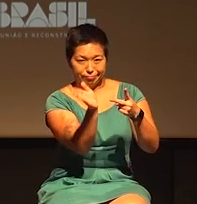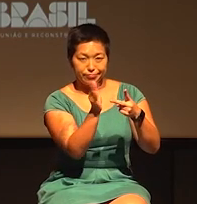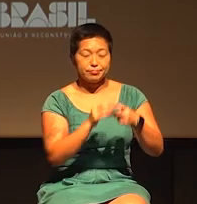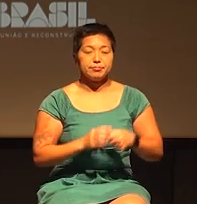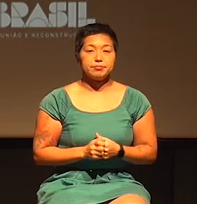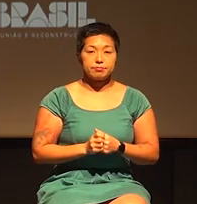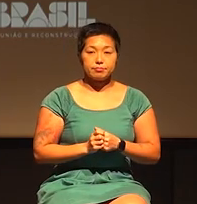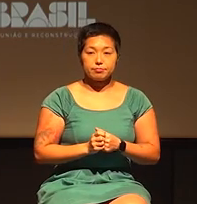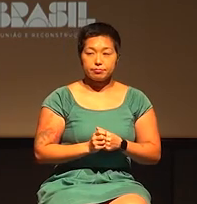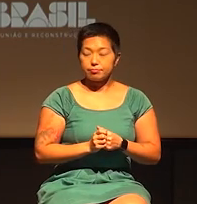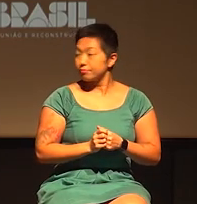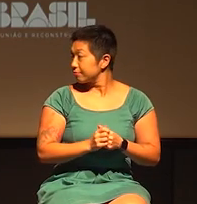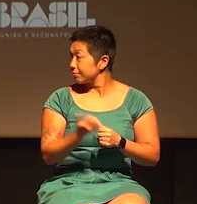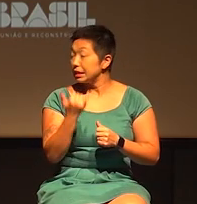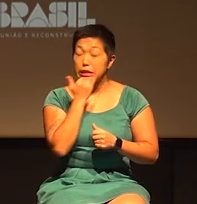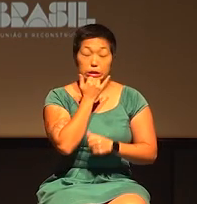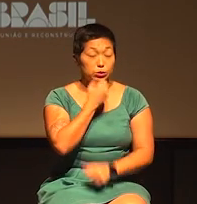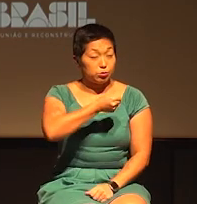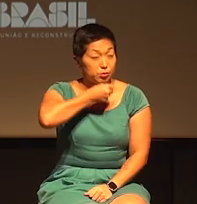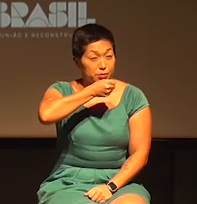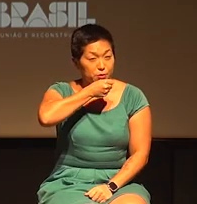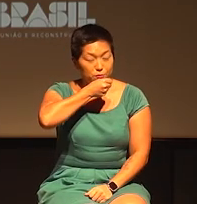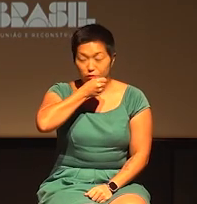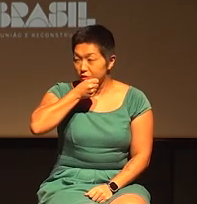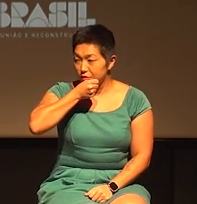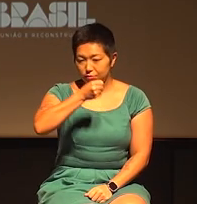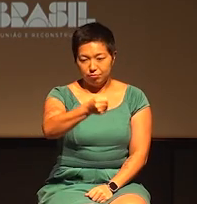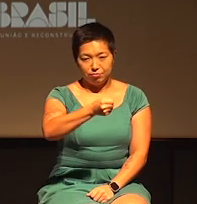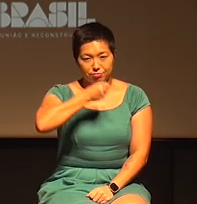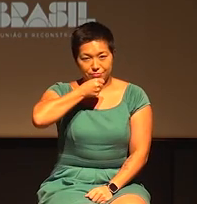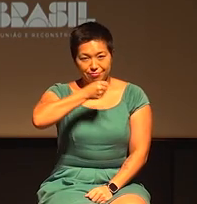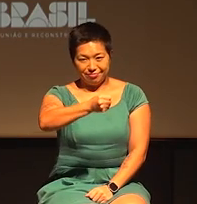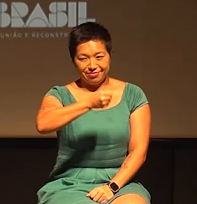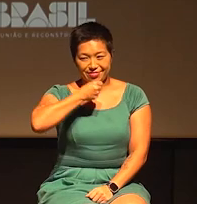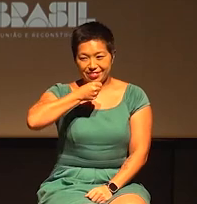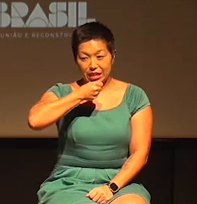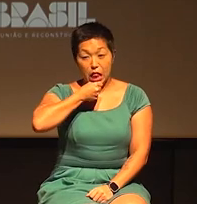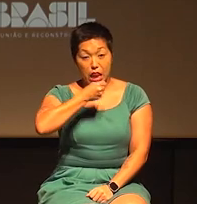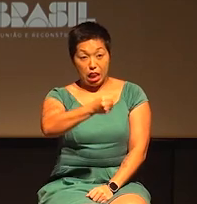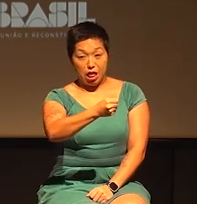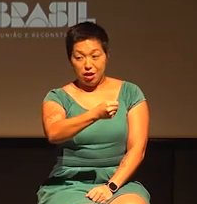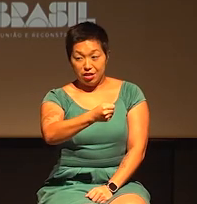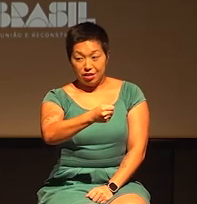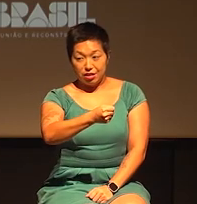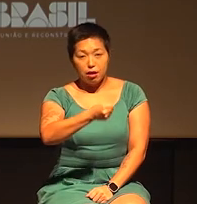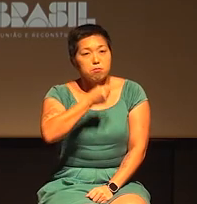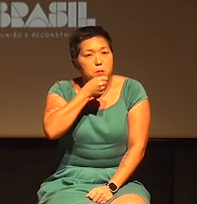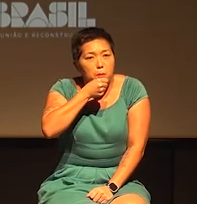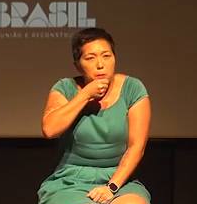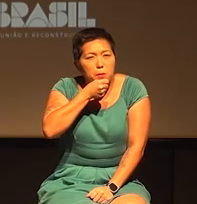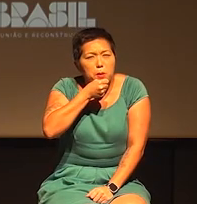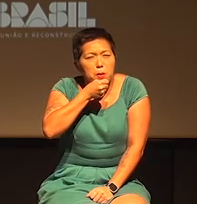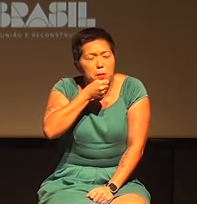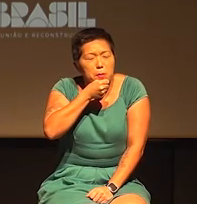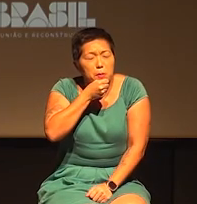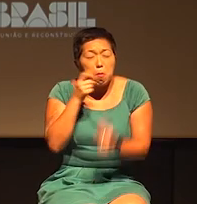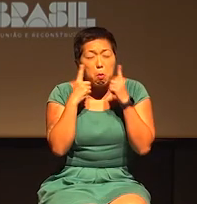que meu microfone gente é não mais longe elas estão falando é